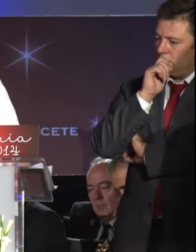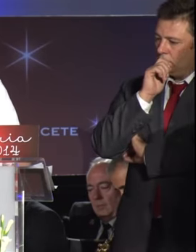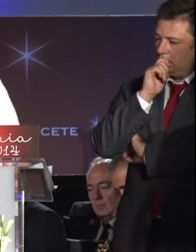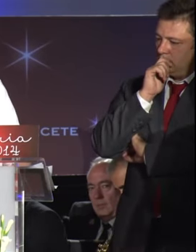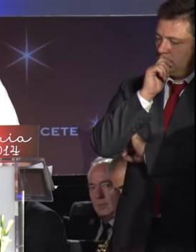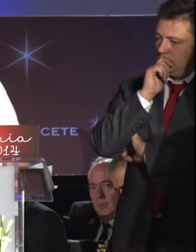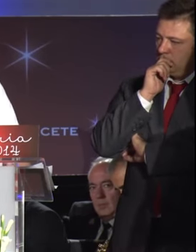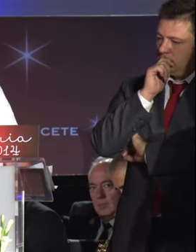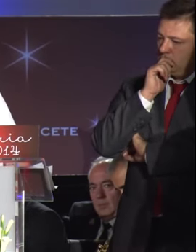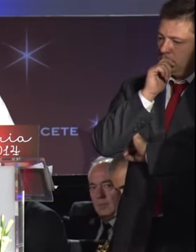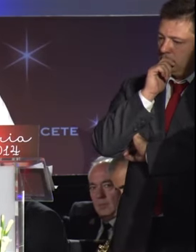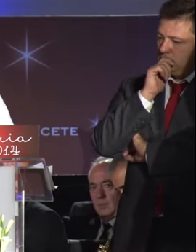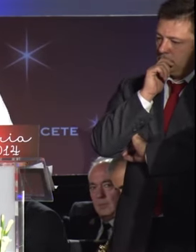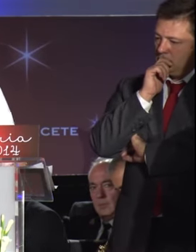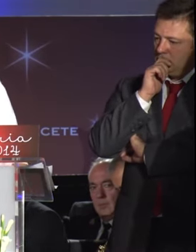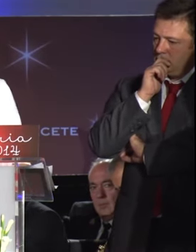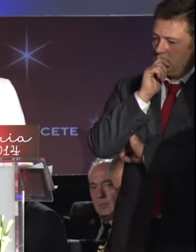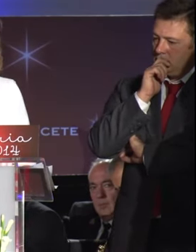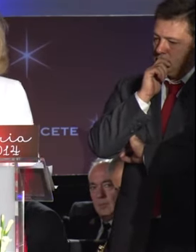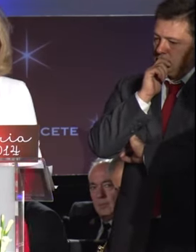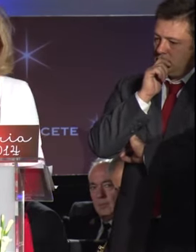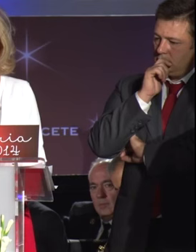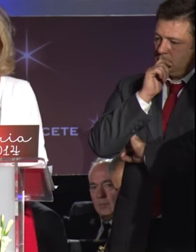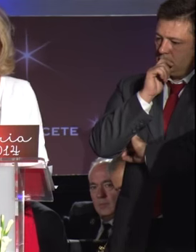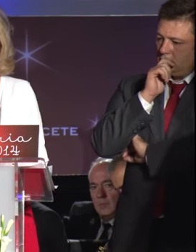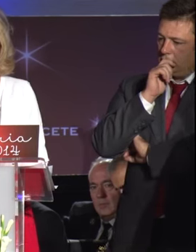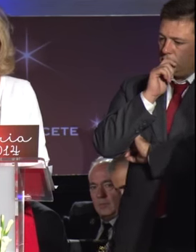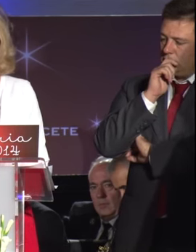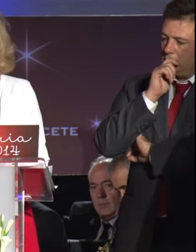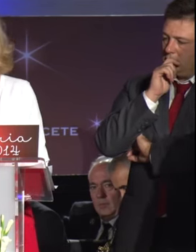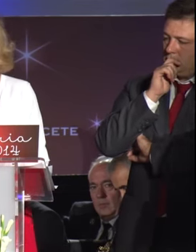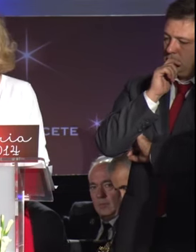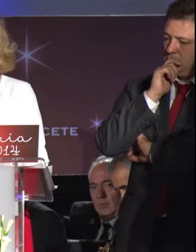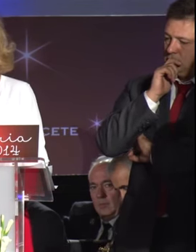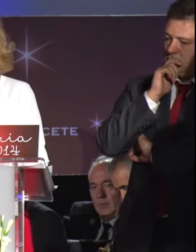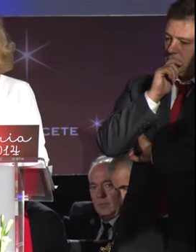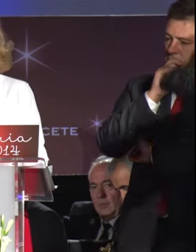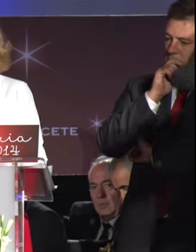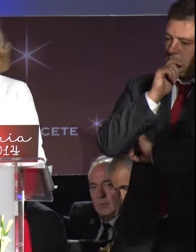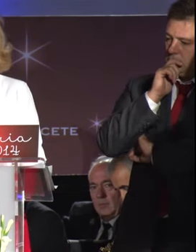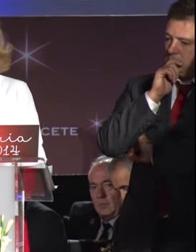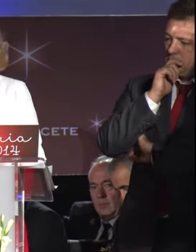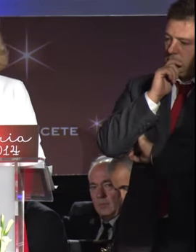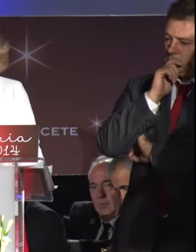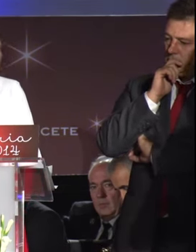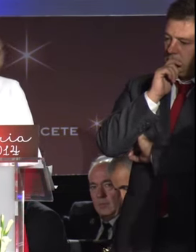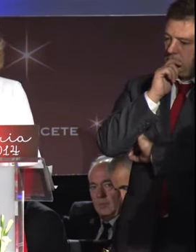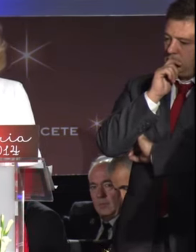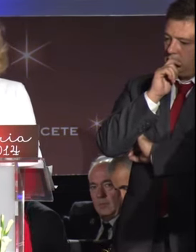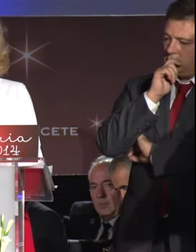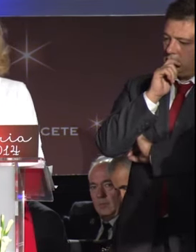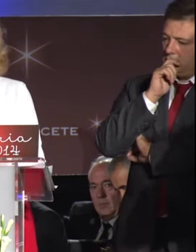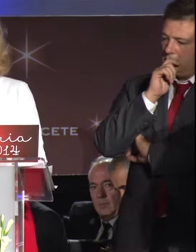verdad que la vimos todos los albaceteños, porque a todos en ese momento os llevo en el corazón, de verdad, la vimos todos